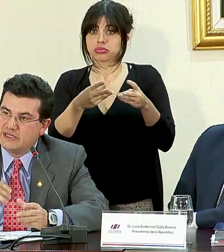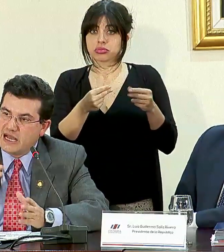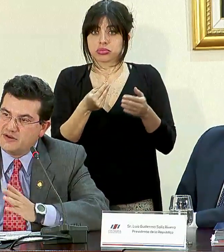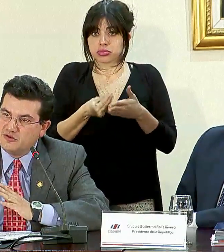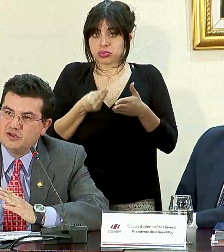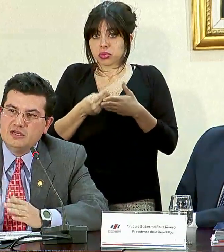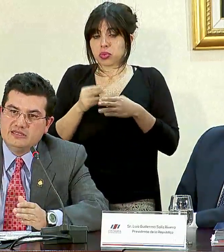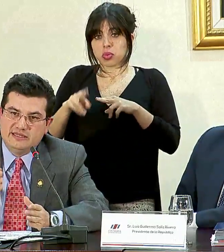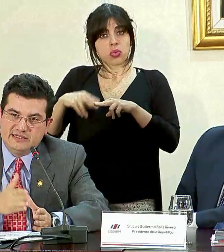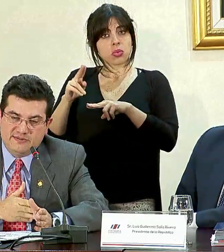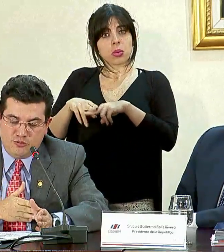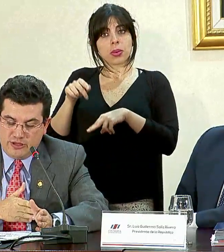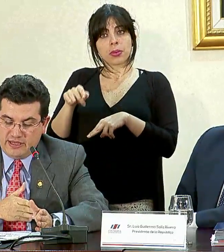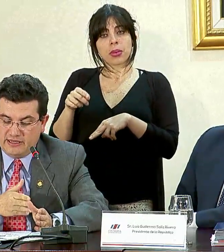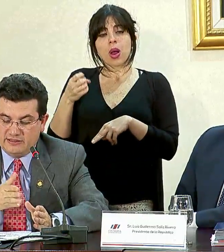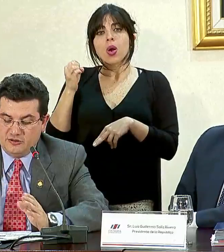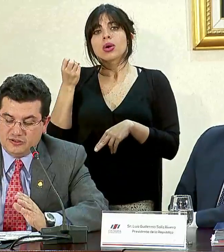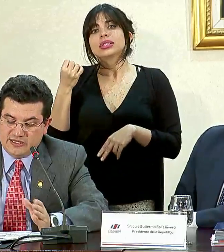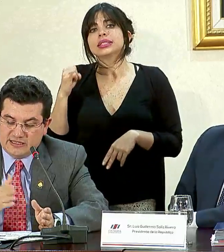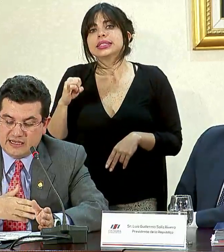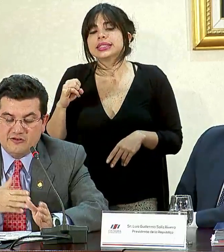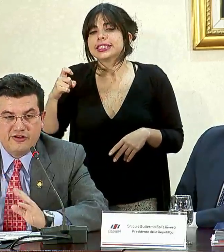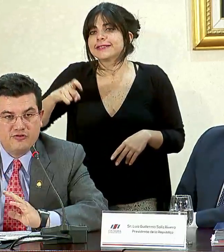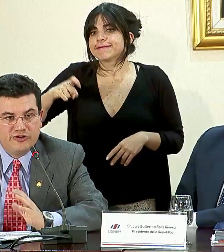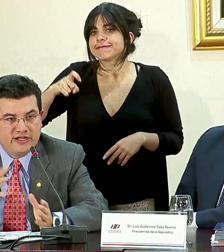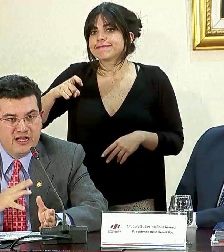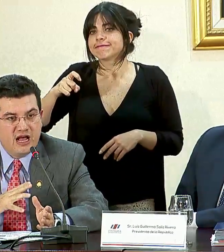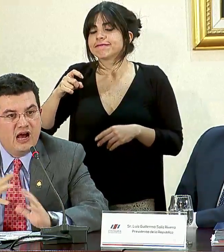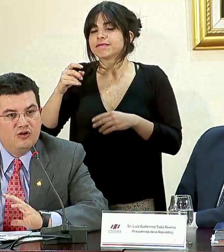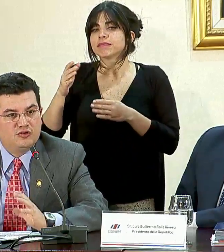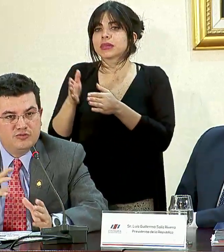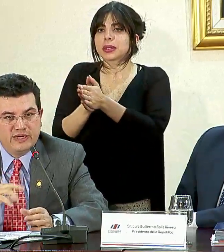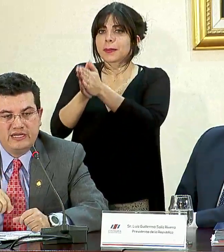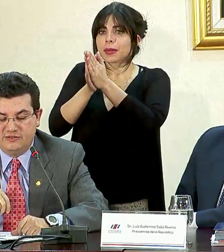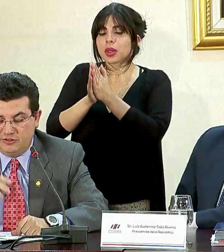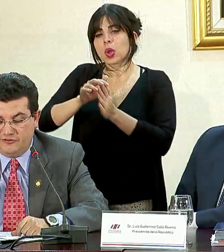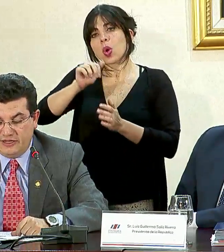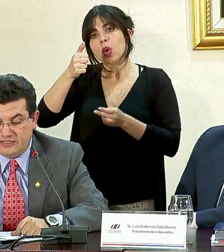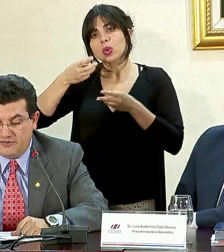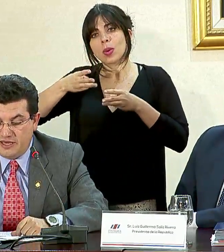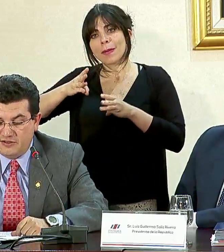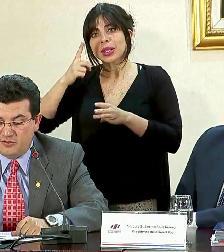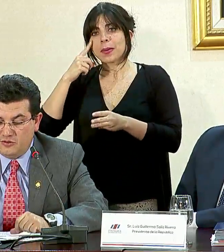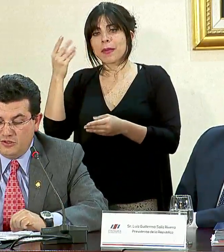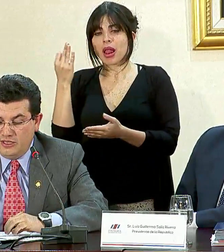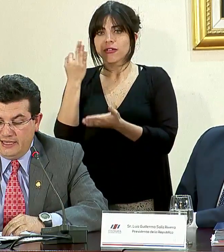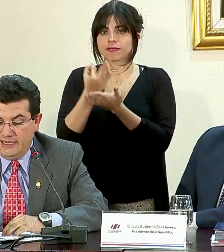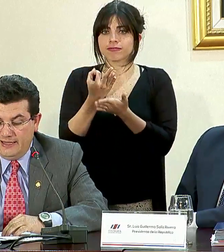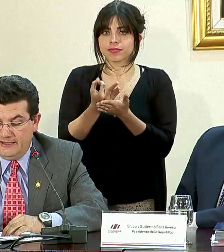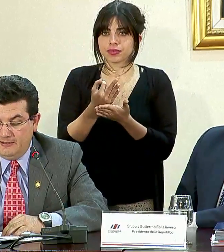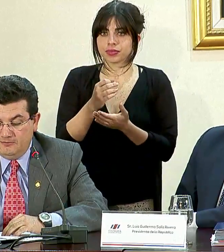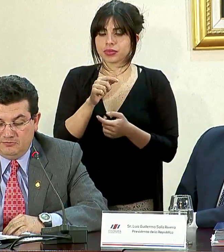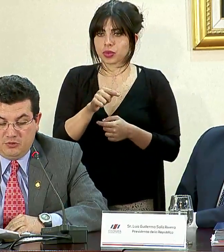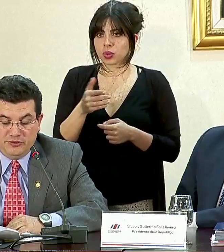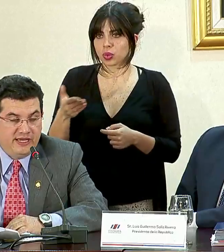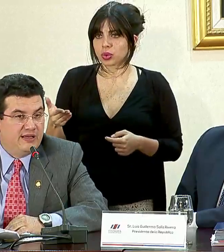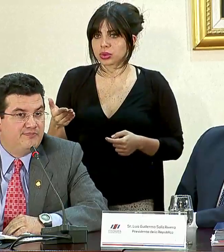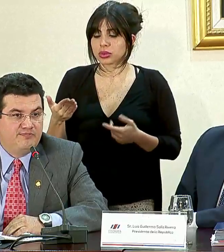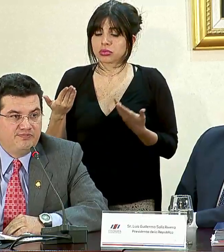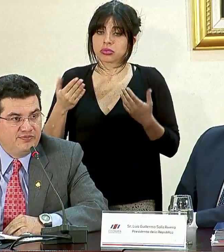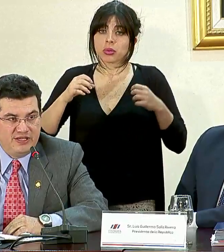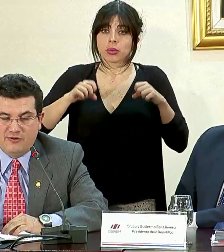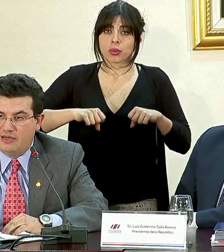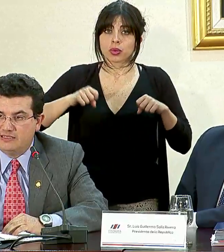recursos ordinarios, si es necesario recurrir a otros mecanismos de financiamiento,